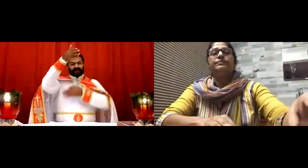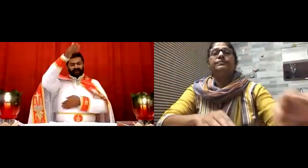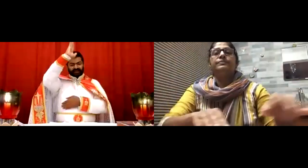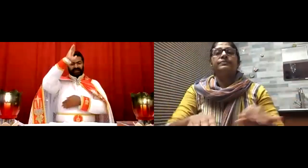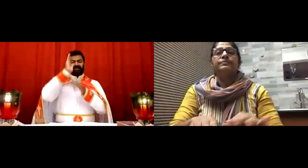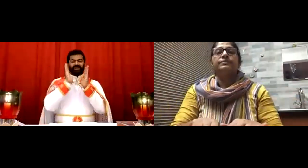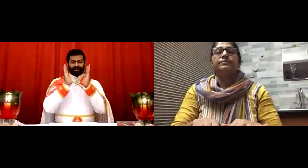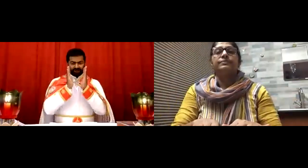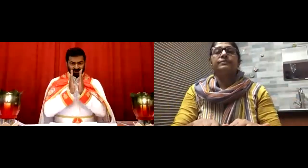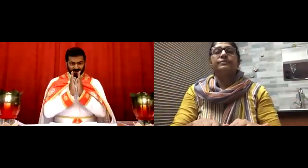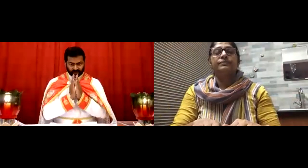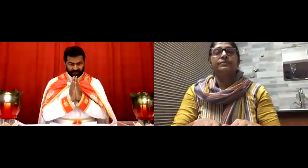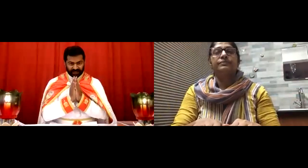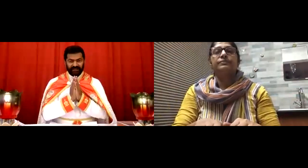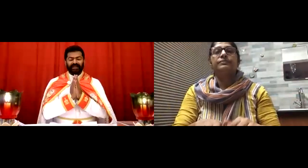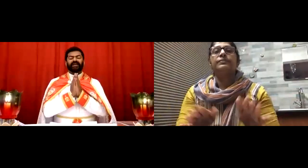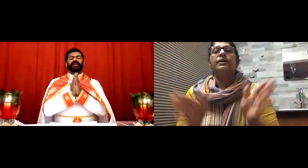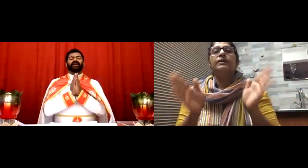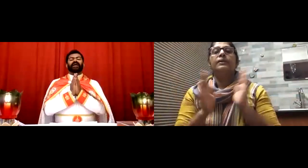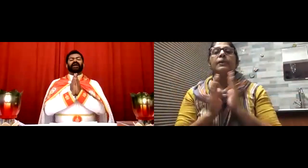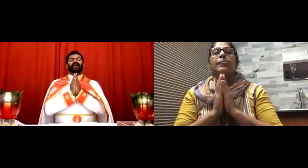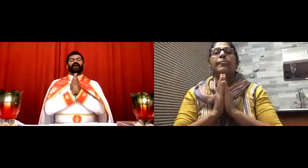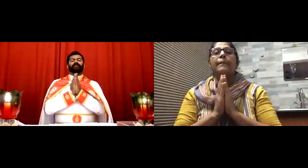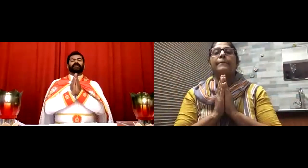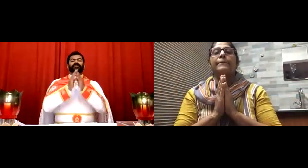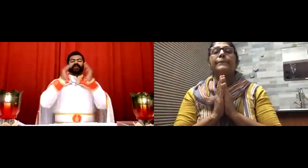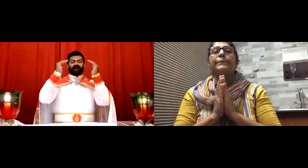അത്യുന്നതങ്ങളിൽ ദൈവത്തിന് സ്തുതി,